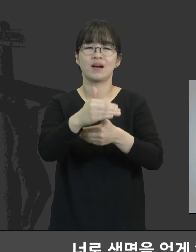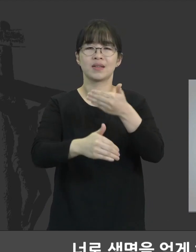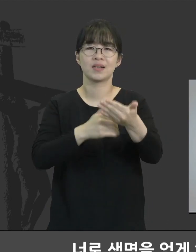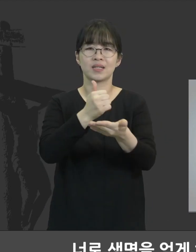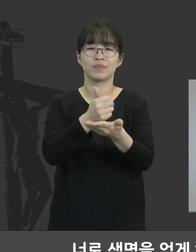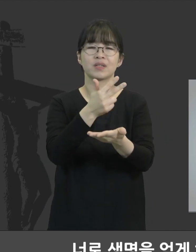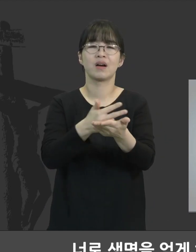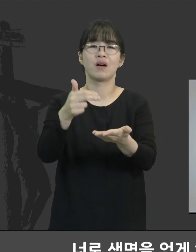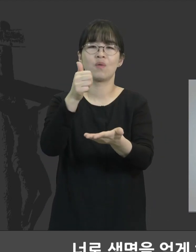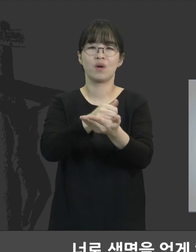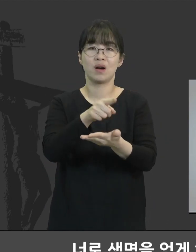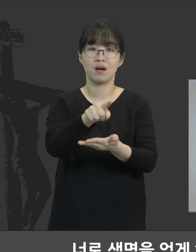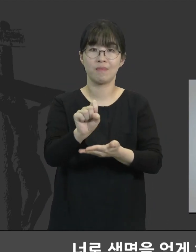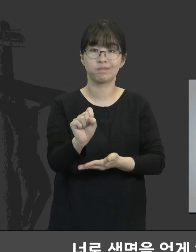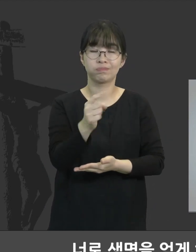너로 생명을 얻게 하실 것이며,